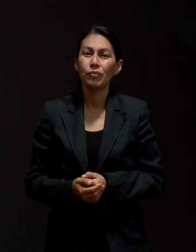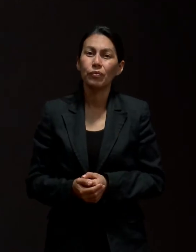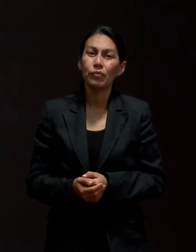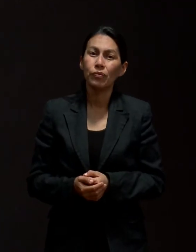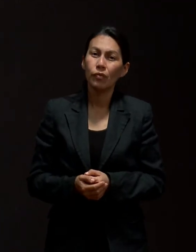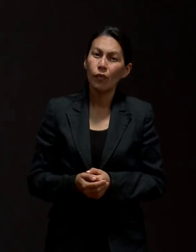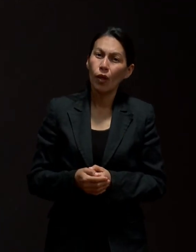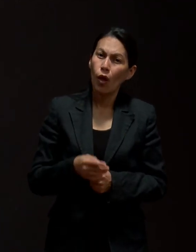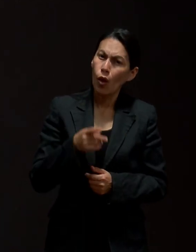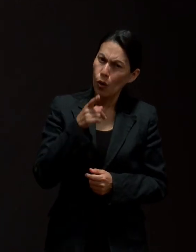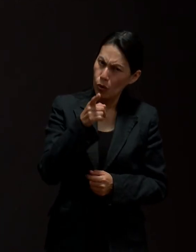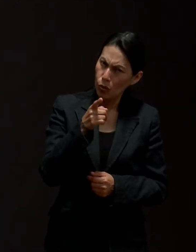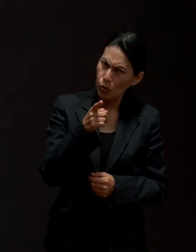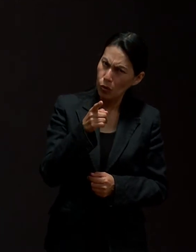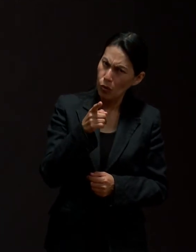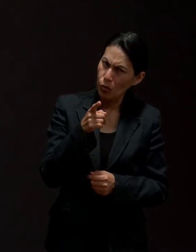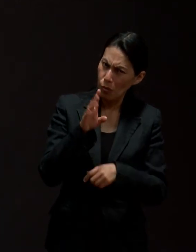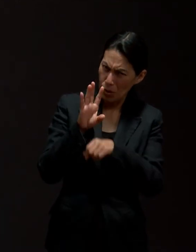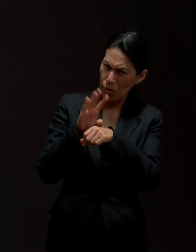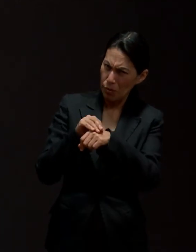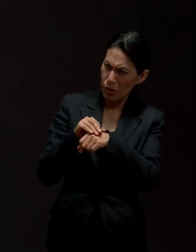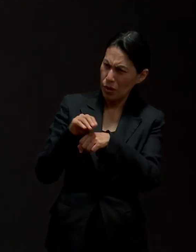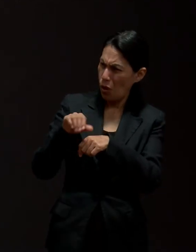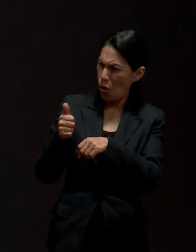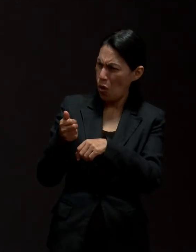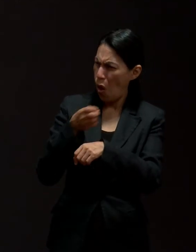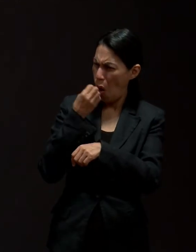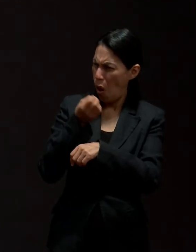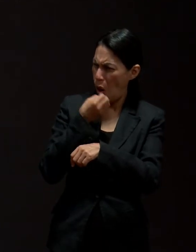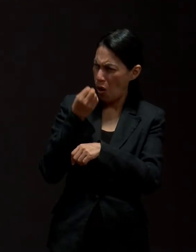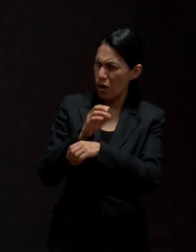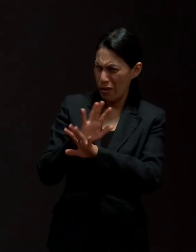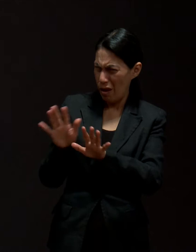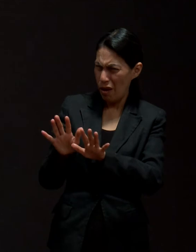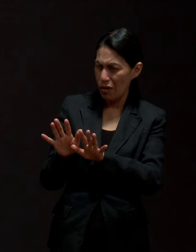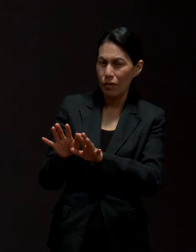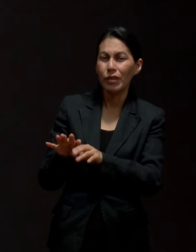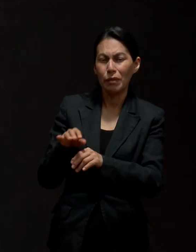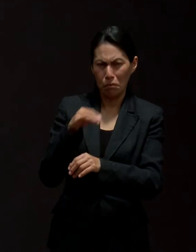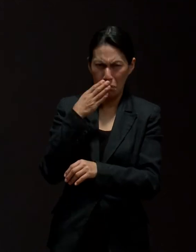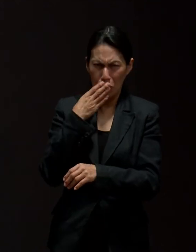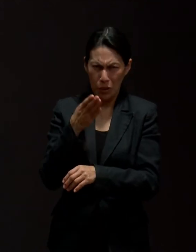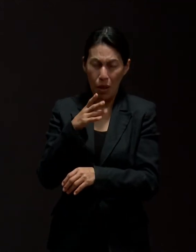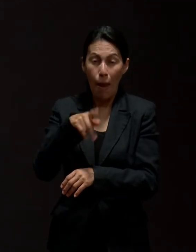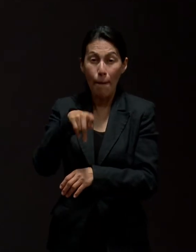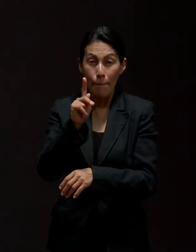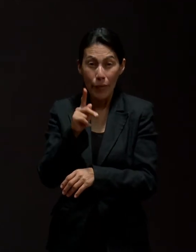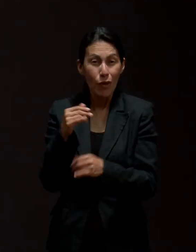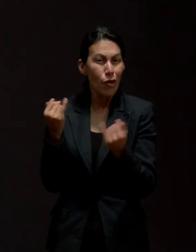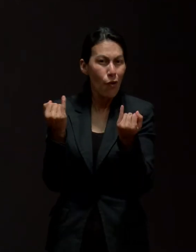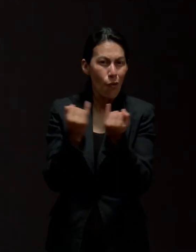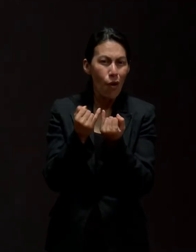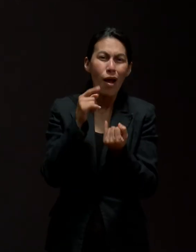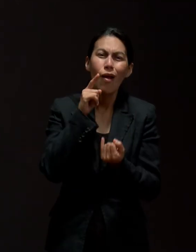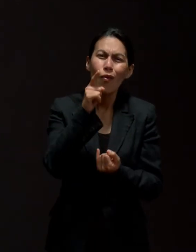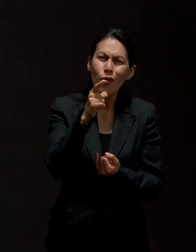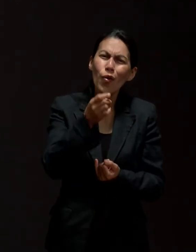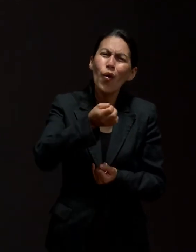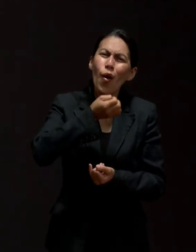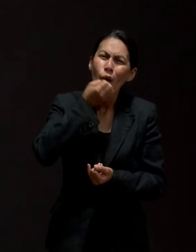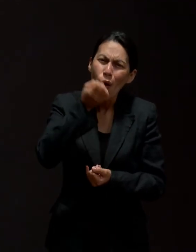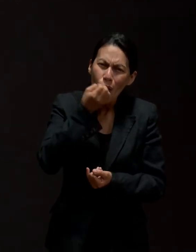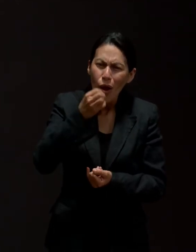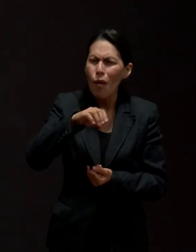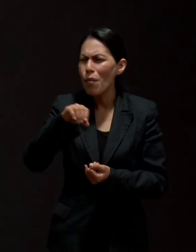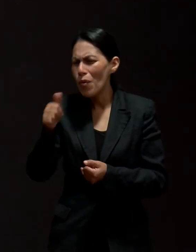orar por sus peticiones. Pero no es que dejes que otros oren nada más, sino que nos unimos a ti